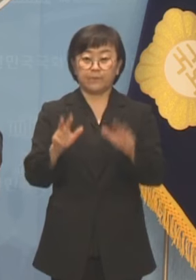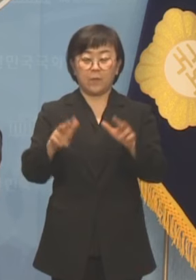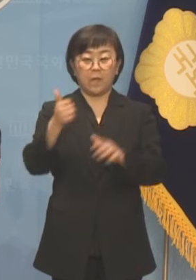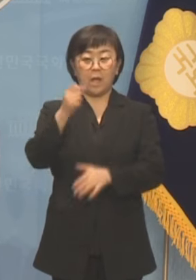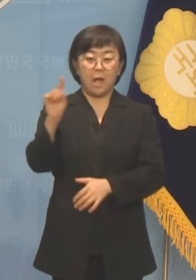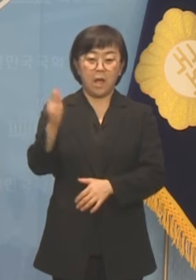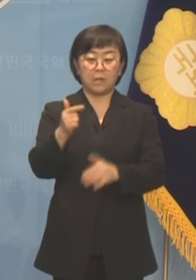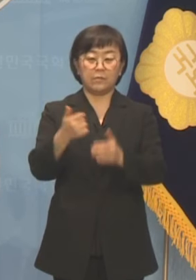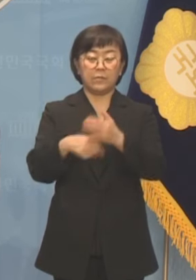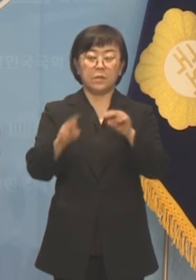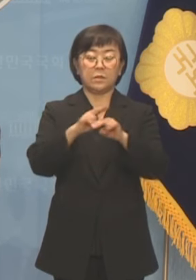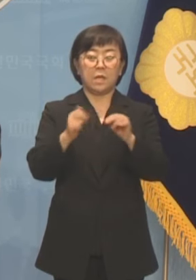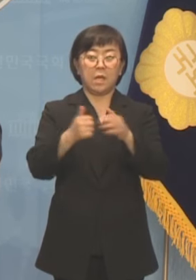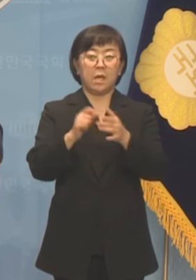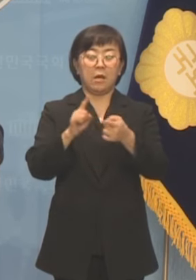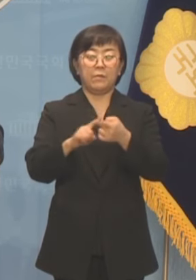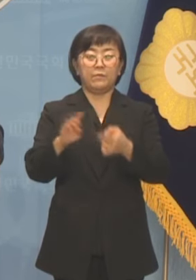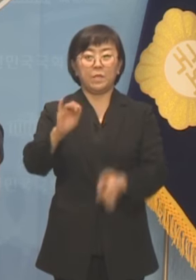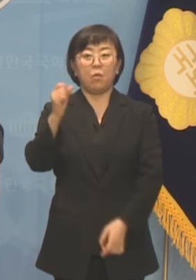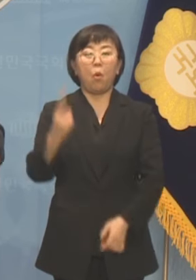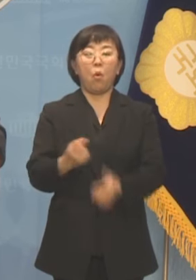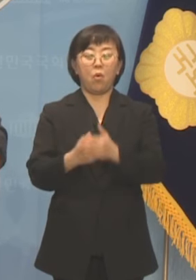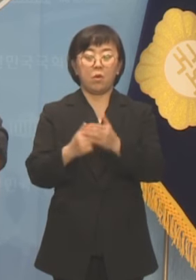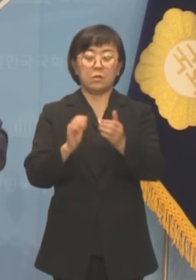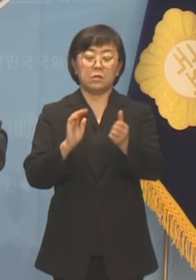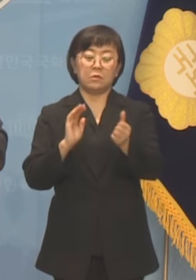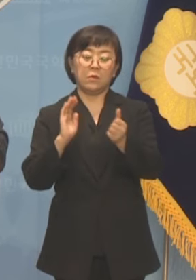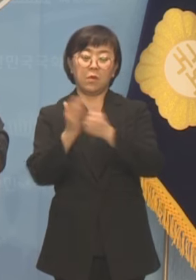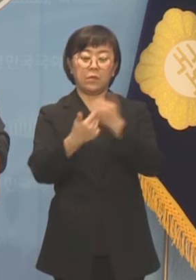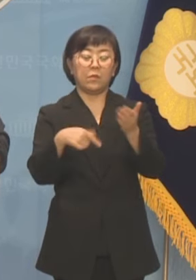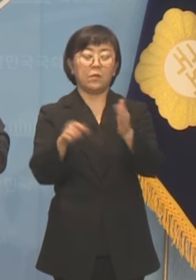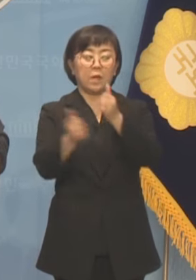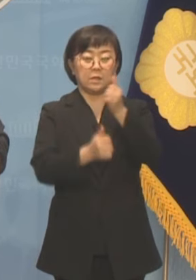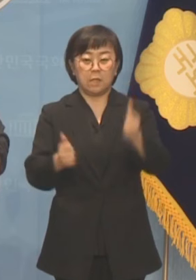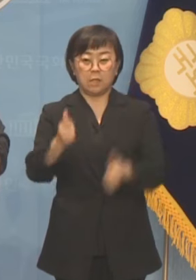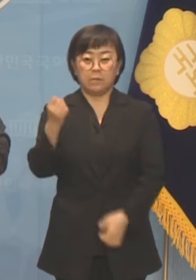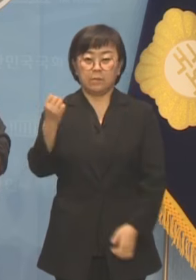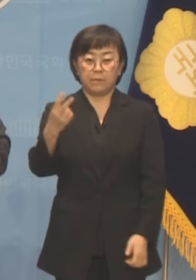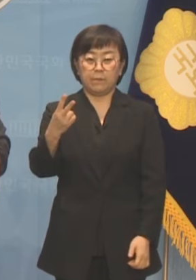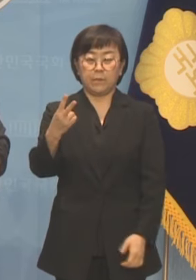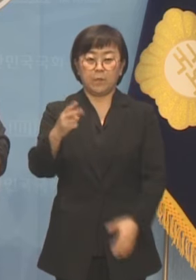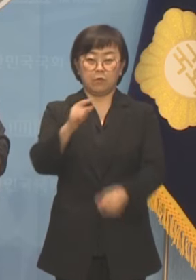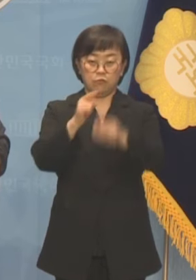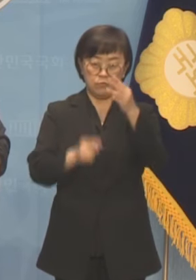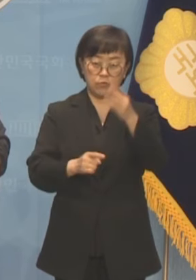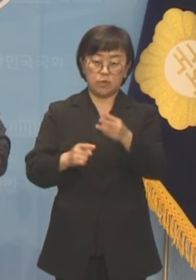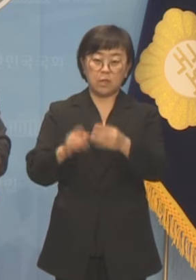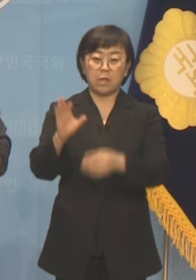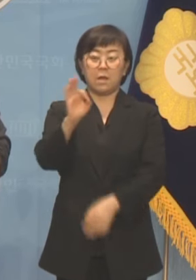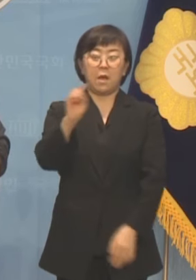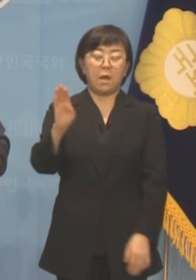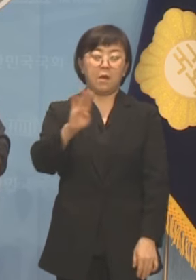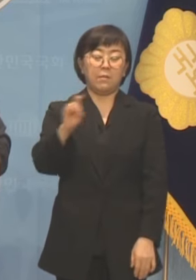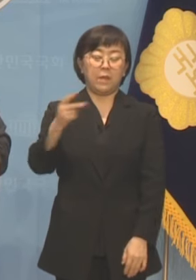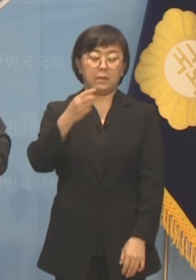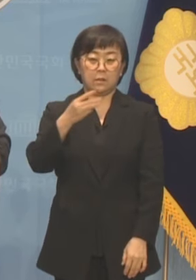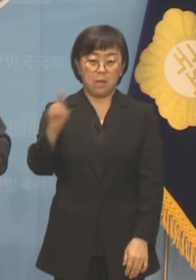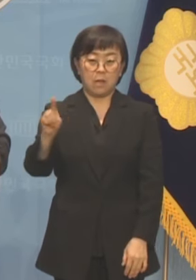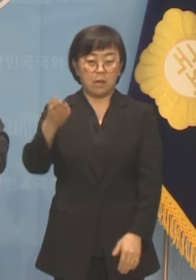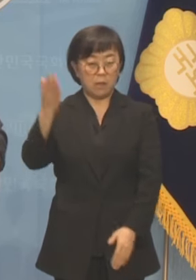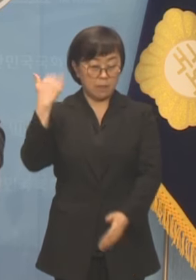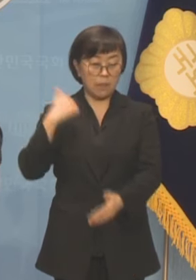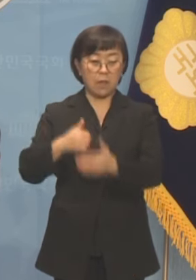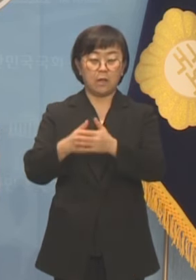한동은 비디 원장이 비호 위원장이다 김건희 비리가 비호 연장이라고 생각할뿐만 아니라 윤석열의 아바타 그리고